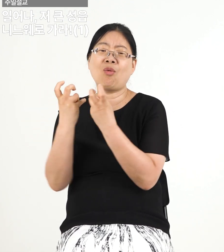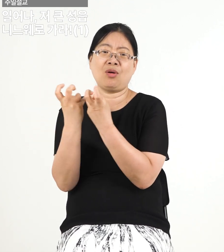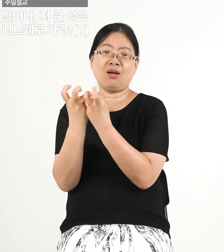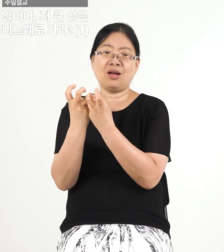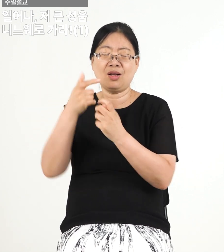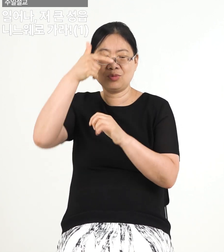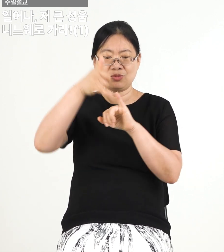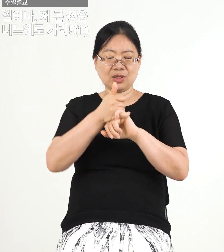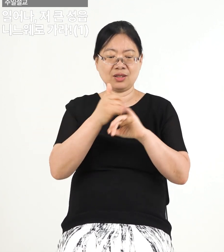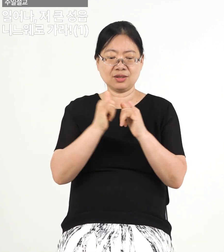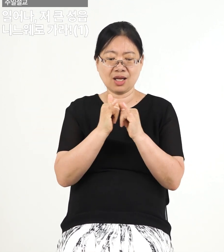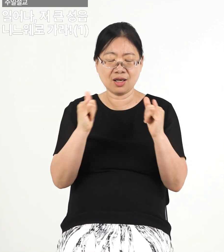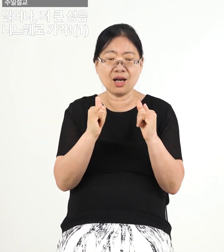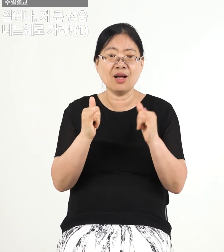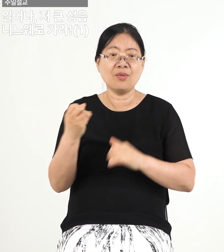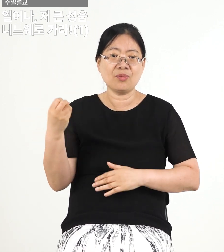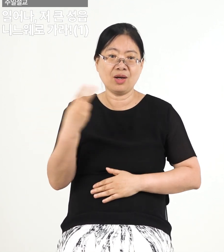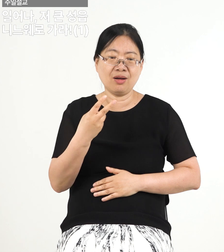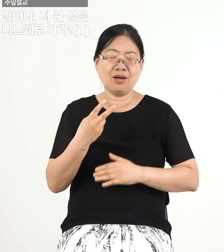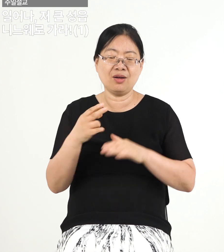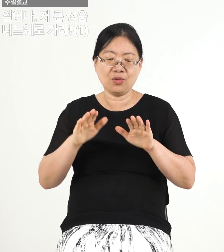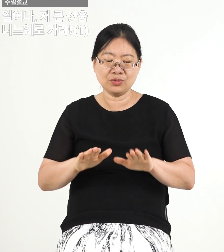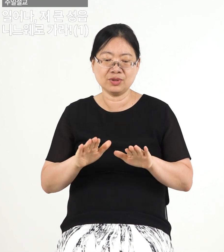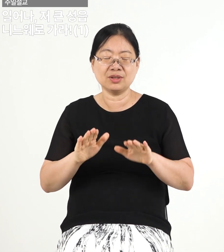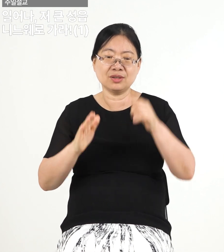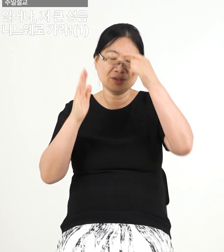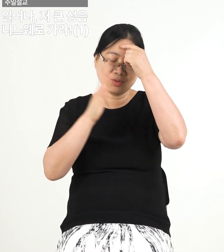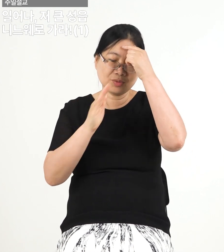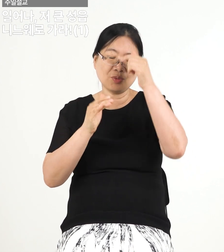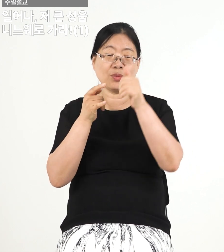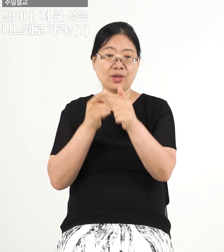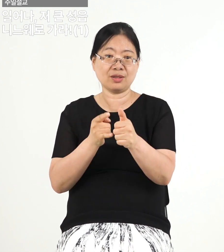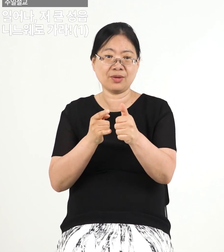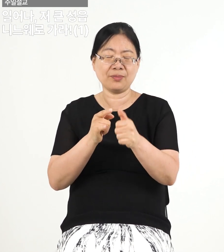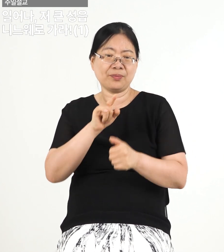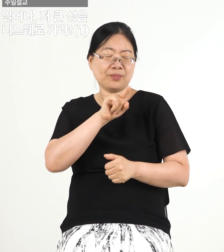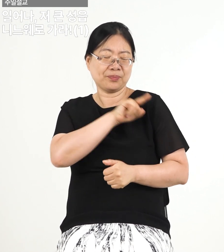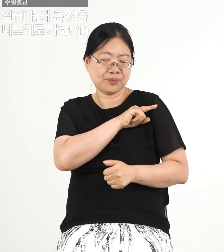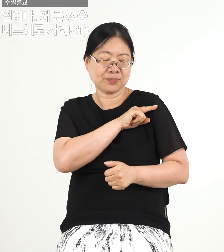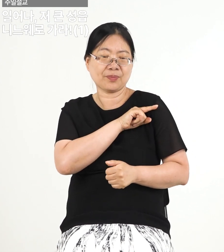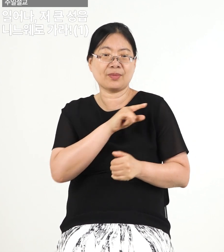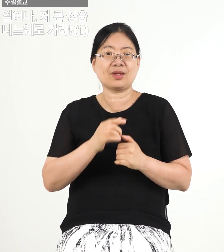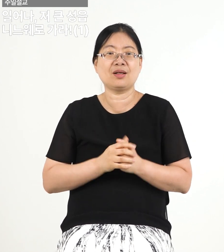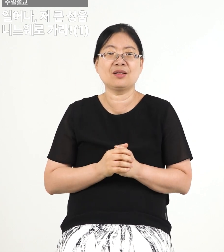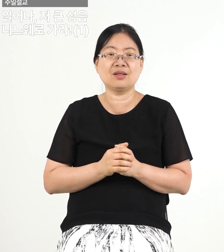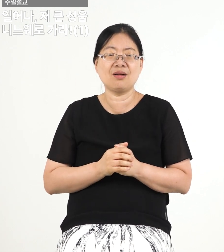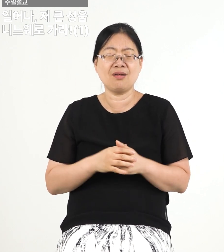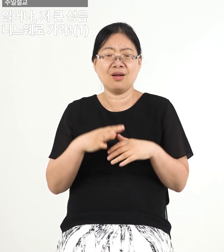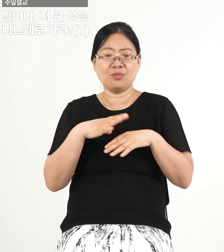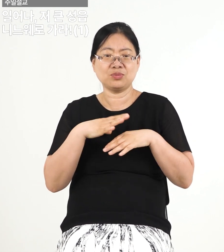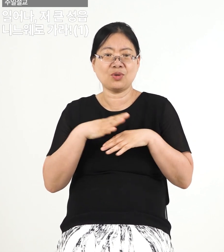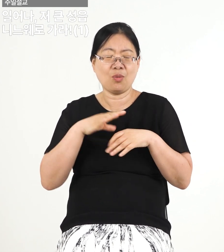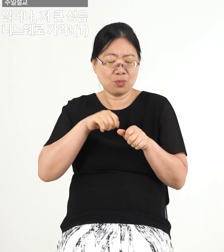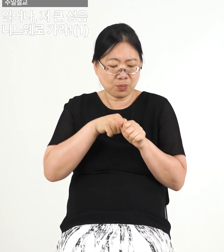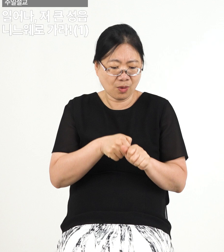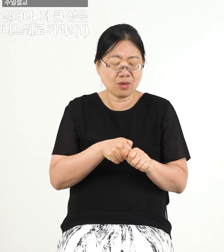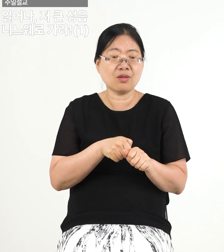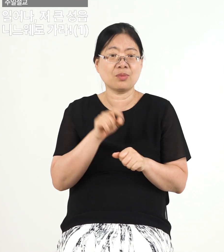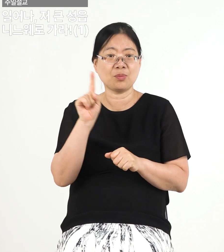구약의 사람들은 뿐만 아니라 오늘 성도들에게도 제일 무서운